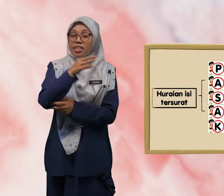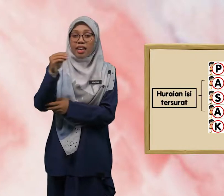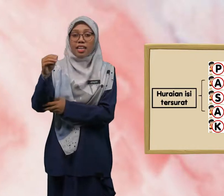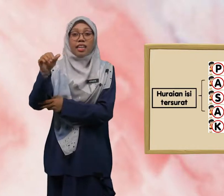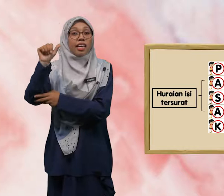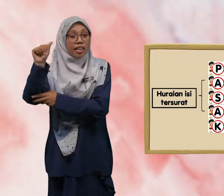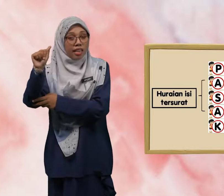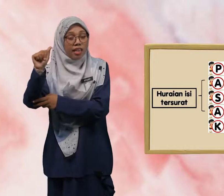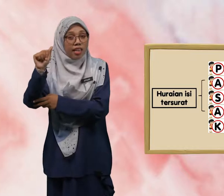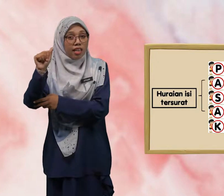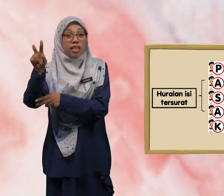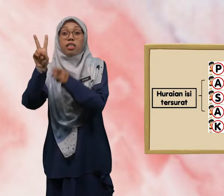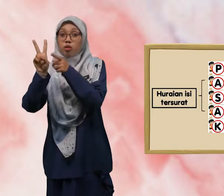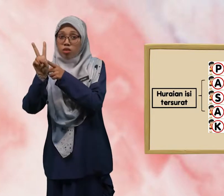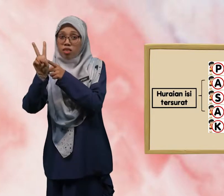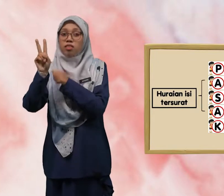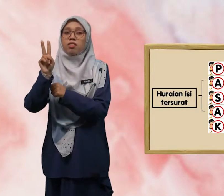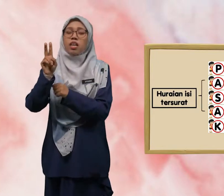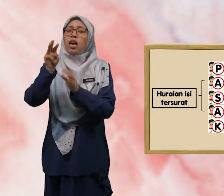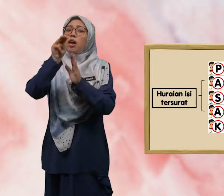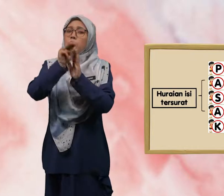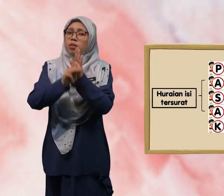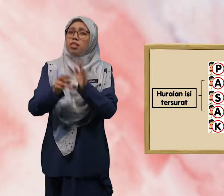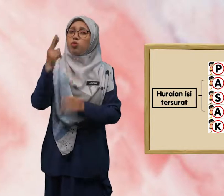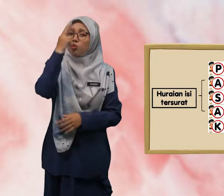s&i yang kedua merupakan